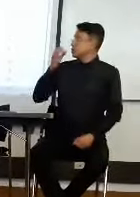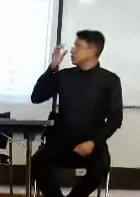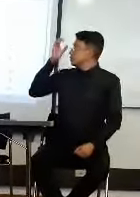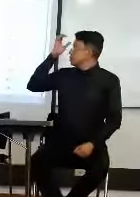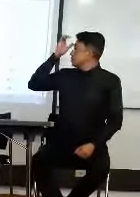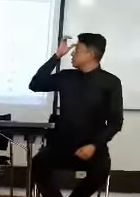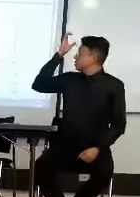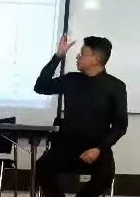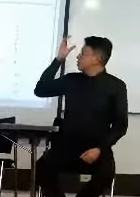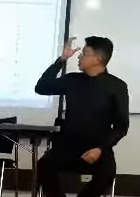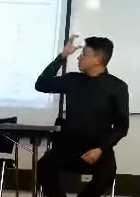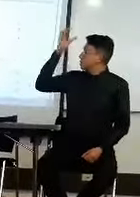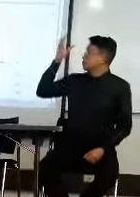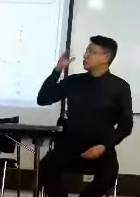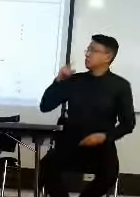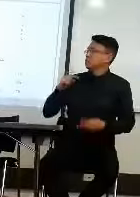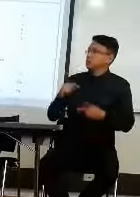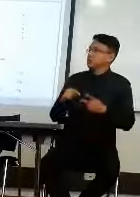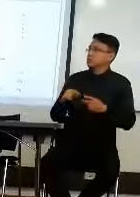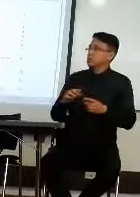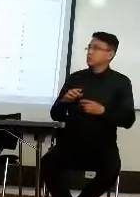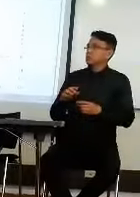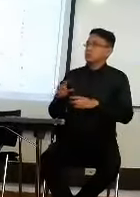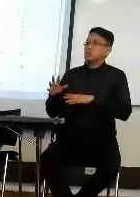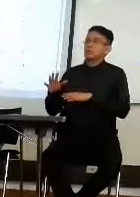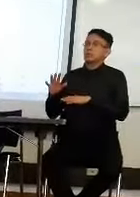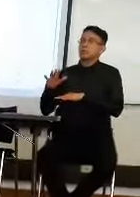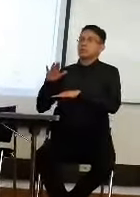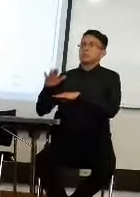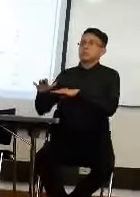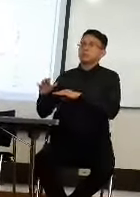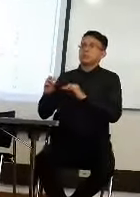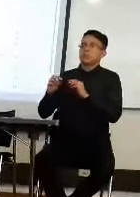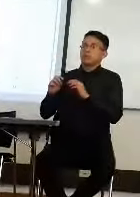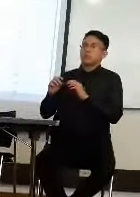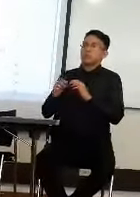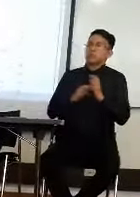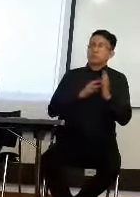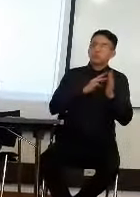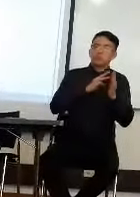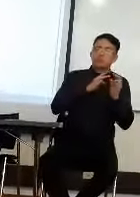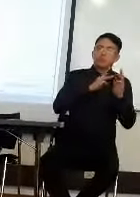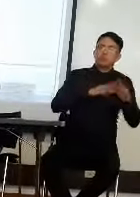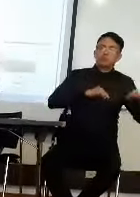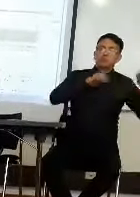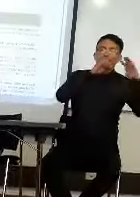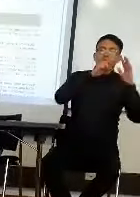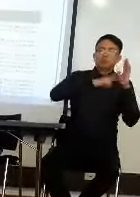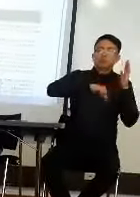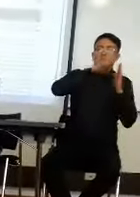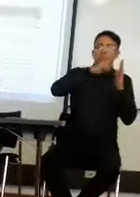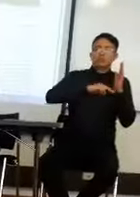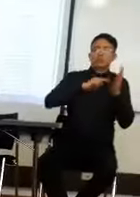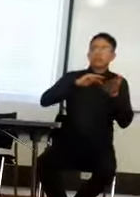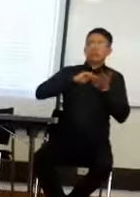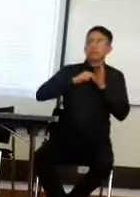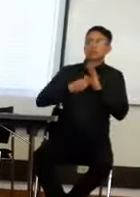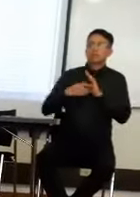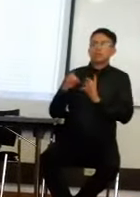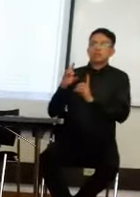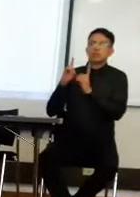conceptos, que están argumentados en lo que nos dice la convención, en aquello que dice la convención de qué son la toma de decisiones